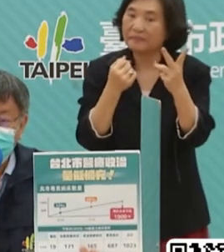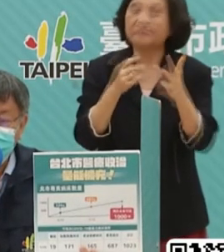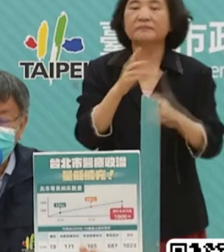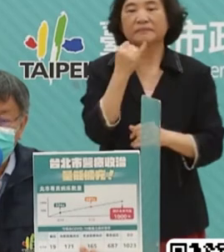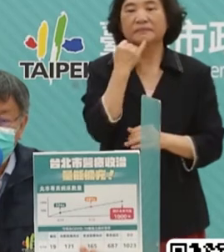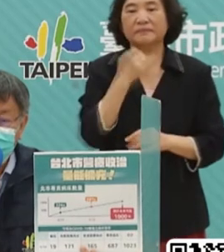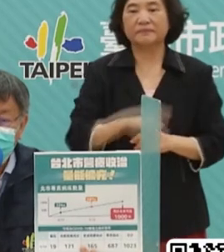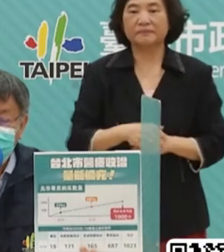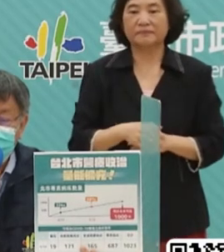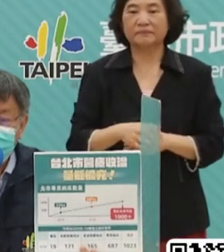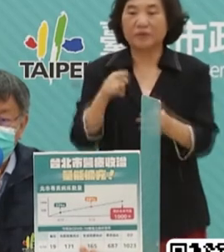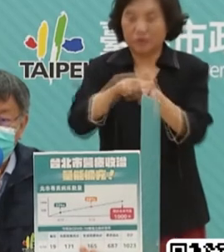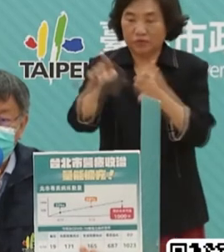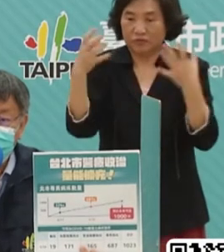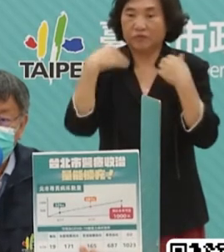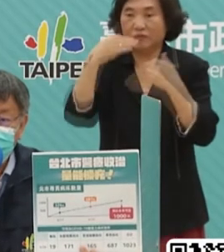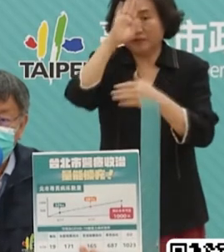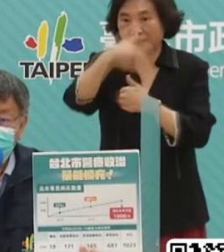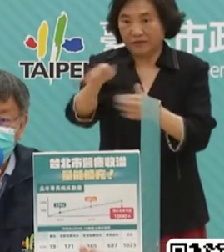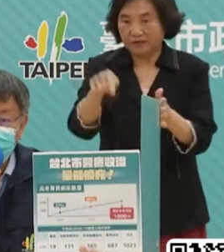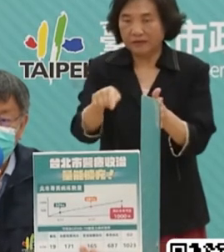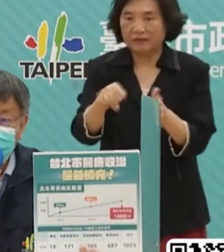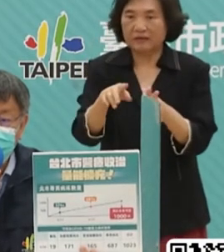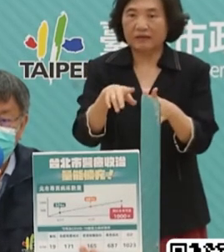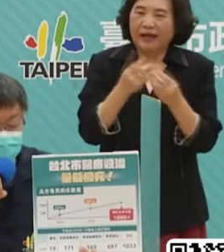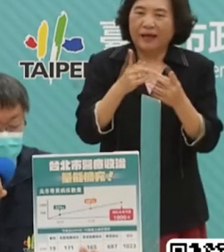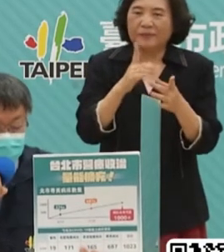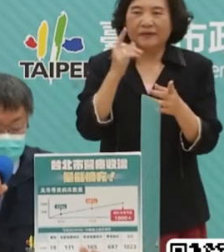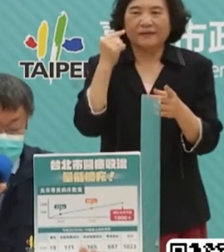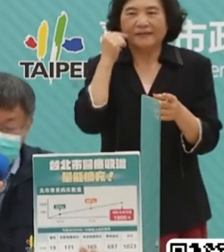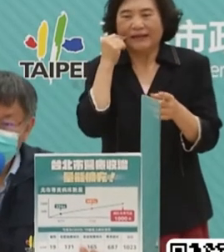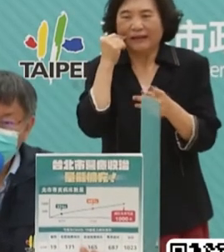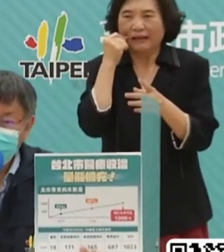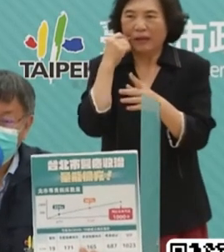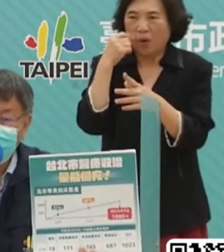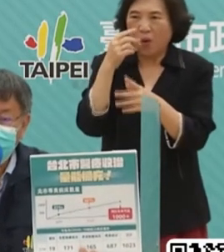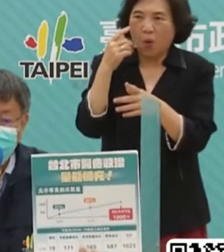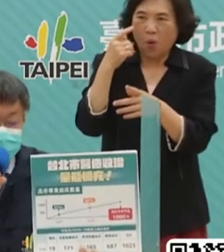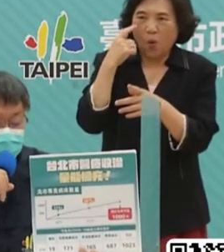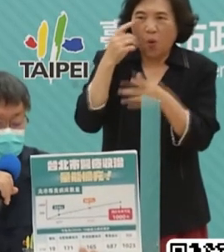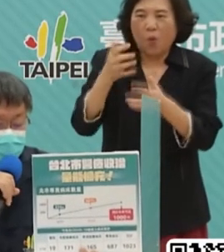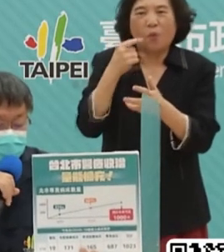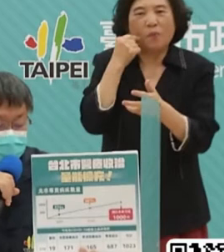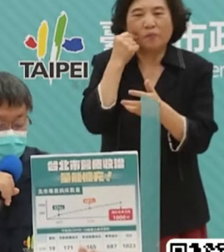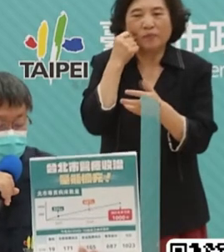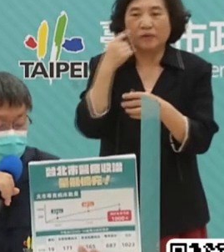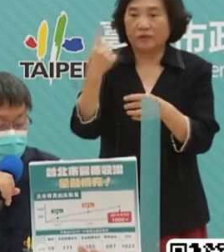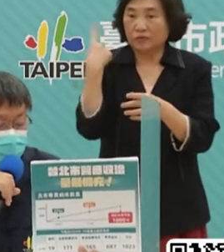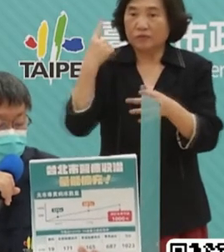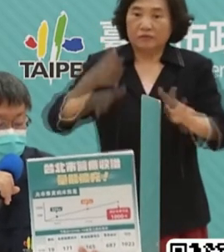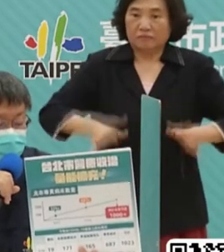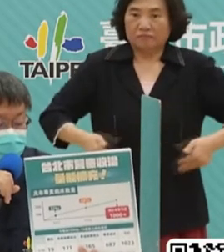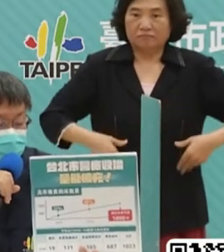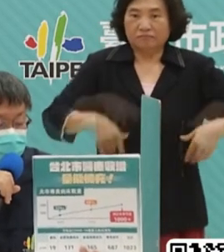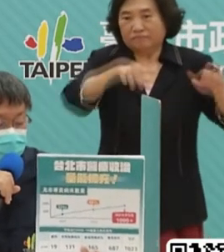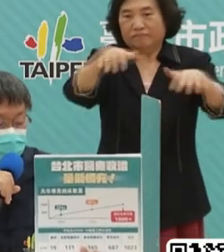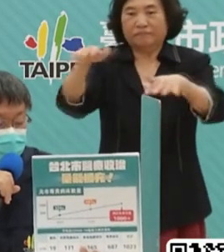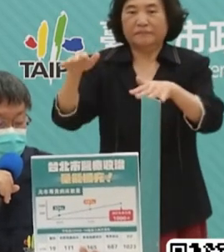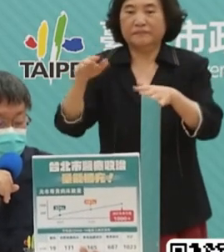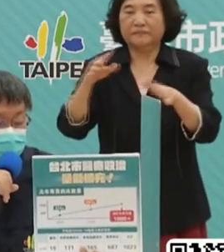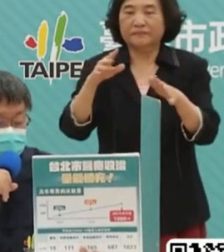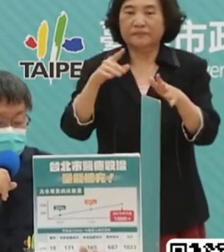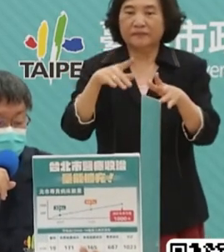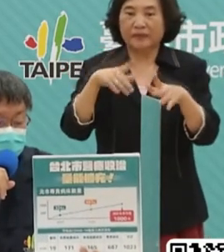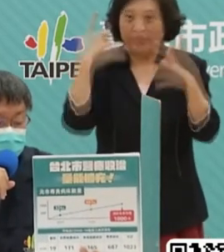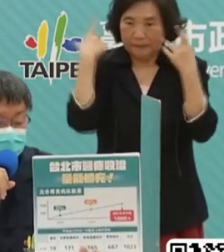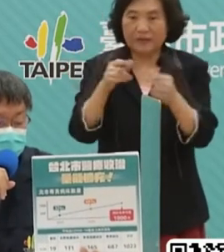病房的哈，那就不限一人一室了哈。经过昨天的紧急动员，你知道哈，把原来的